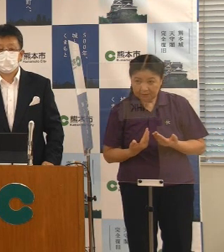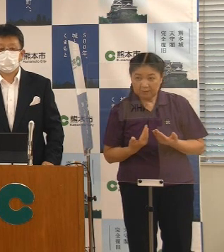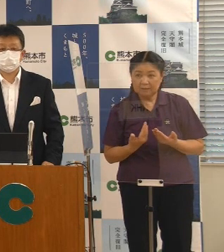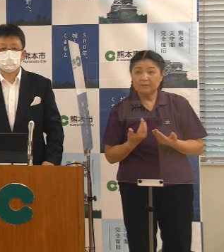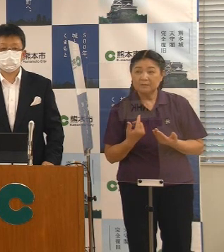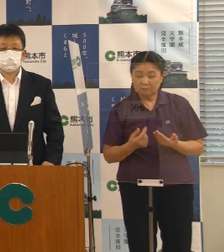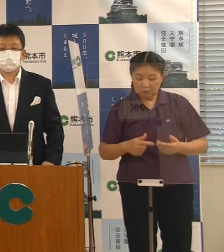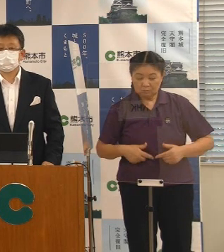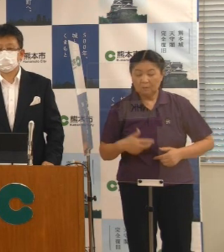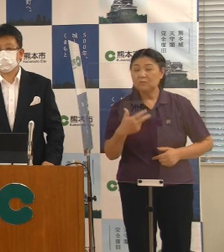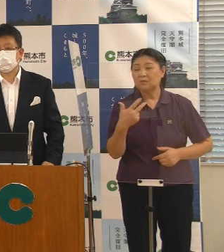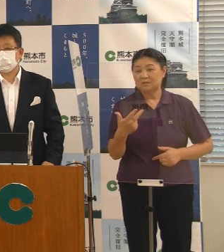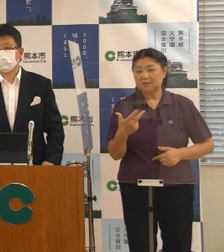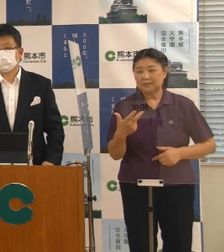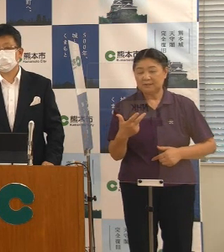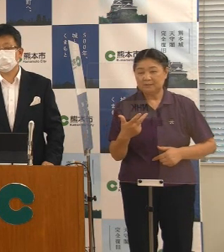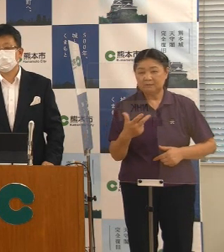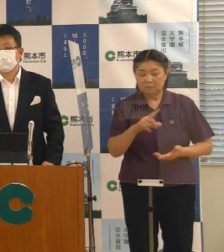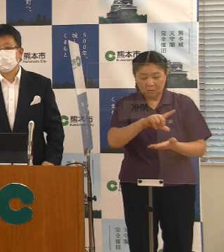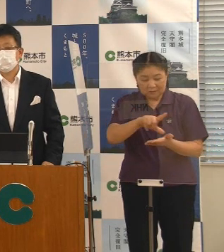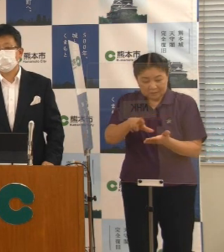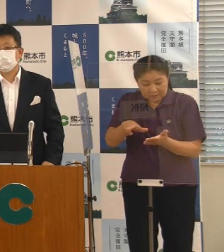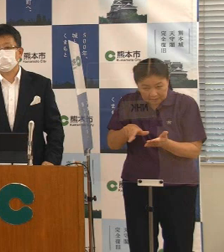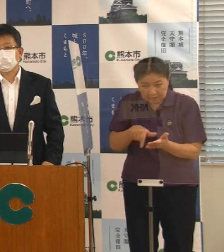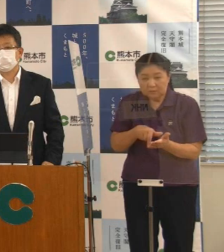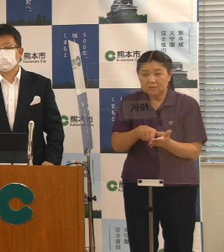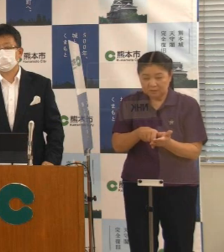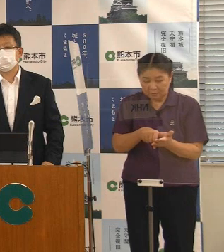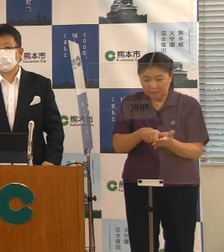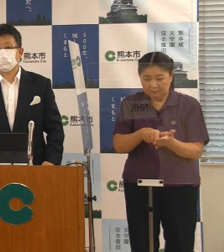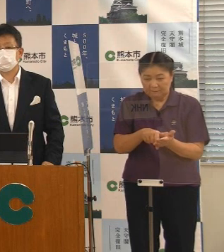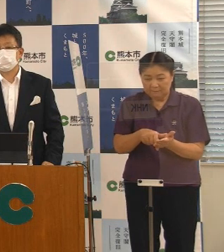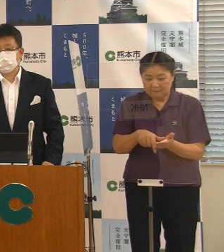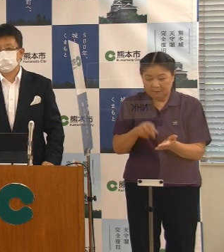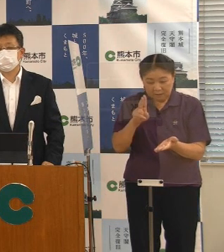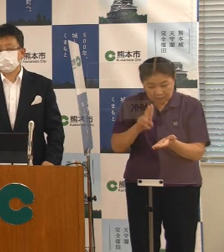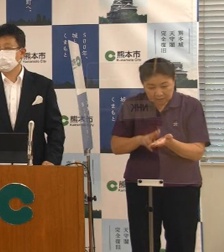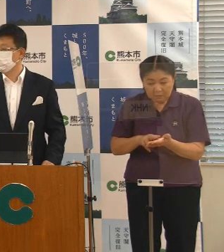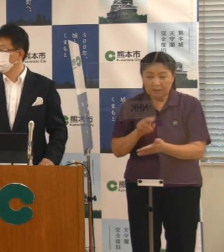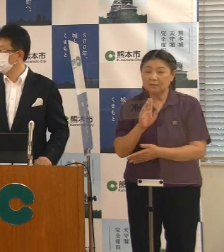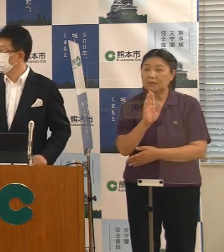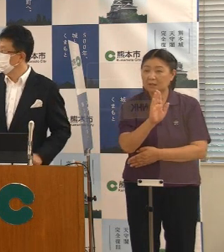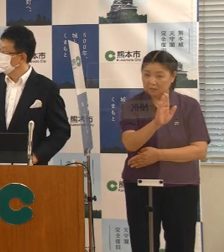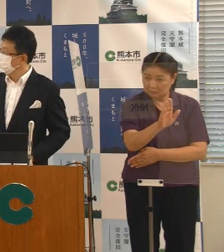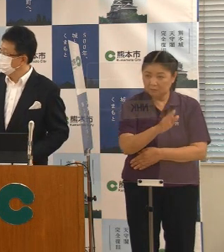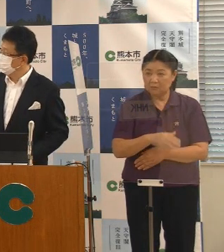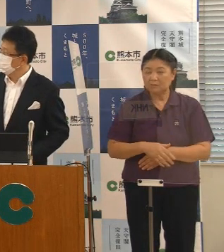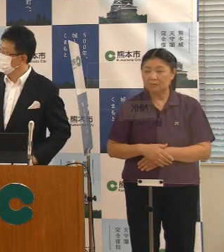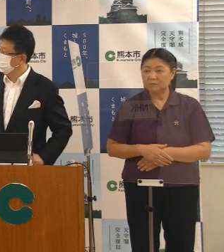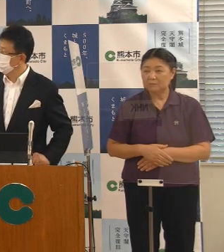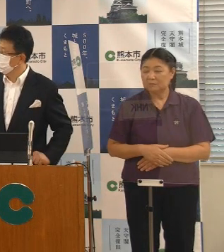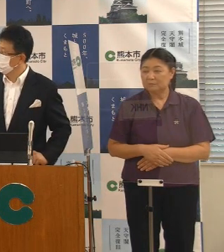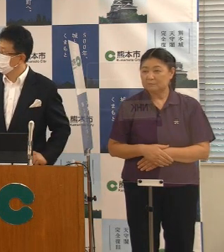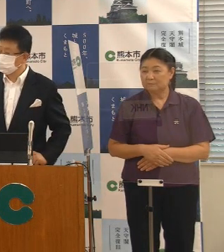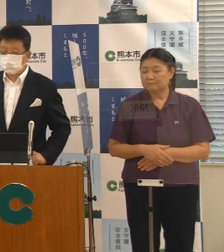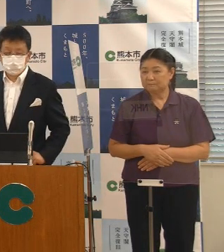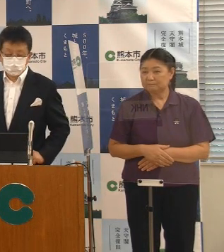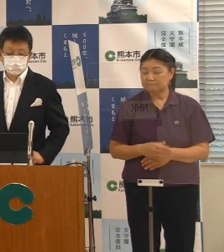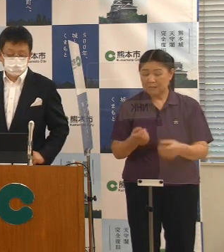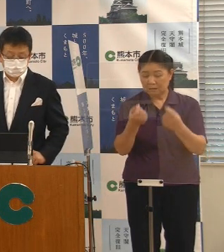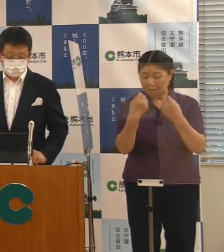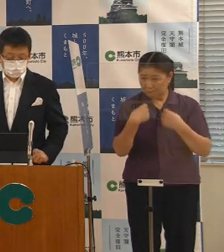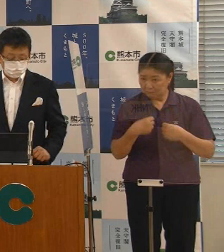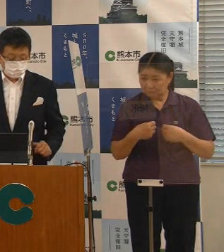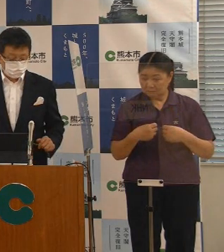されて、熊本市がその地域として、適用された後がですね、まだ、感